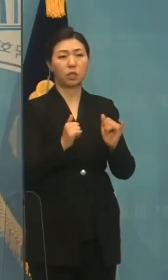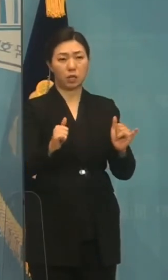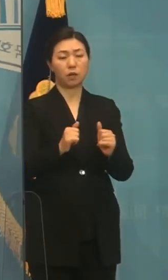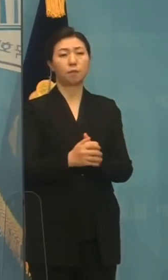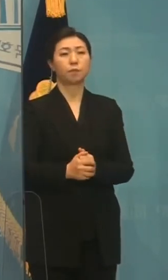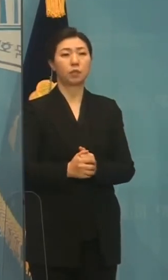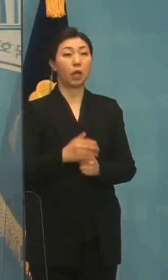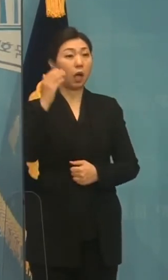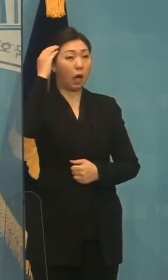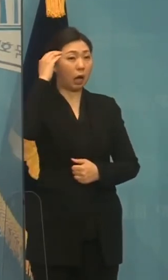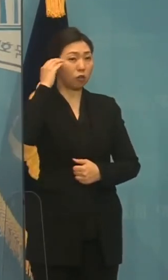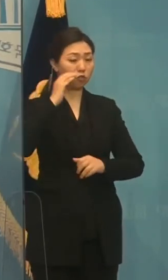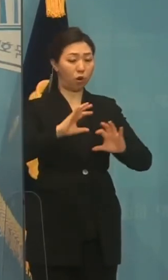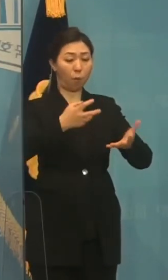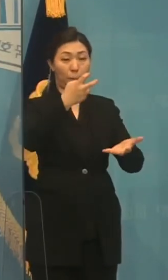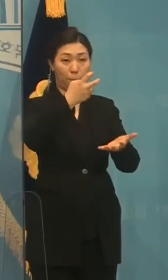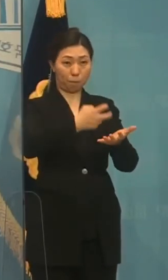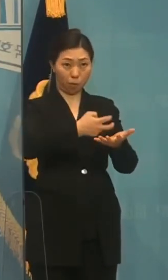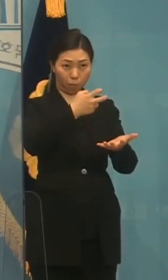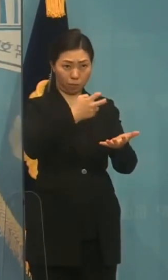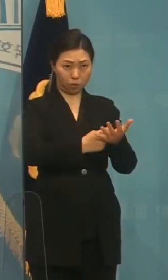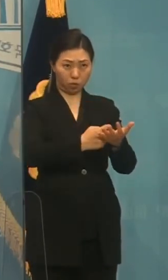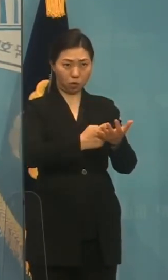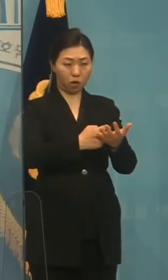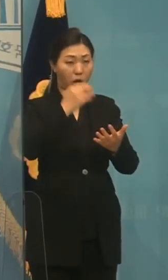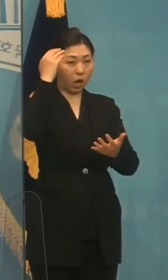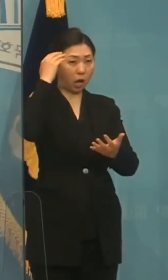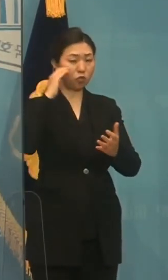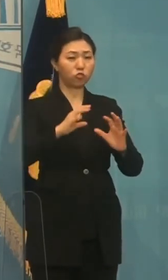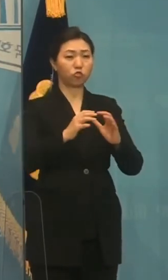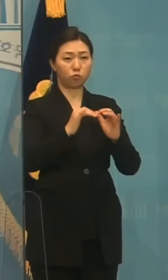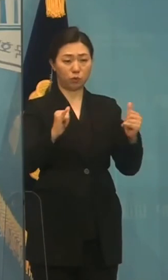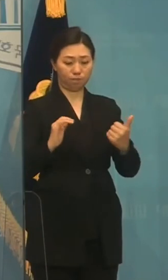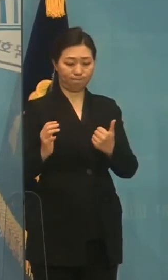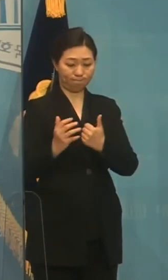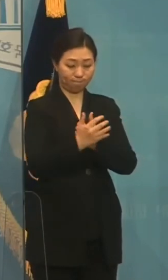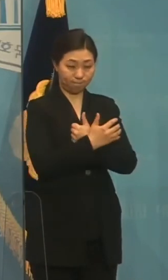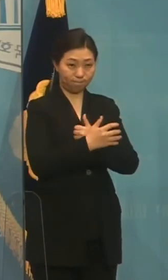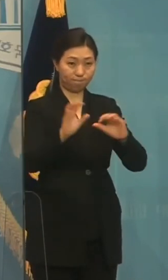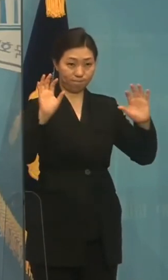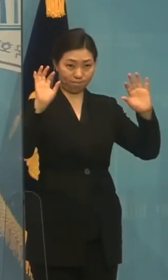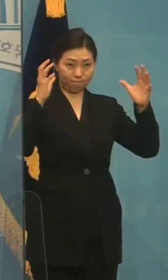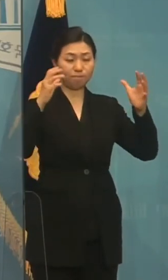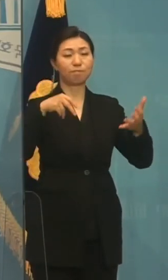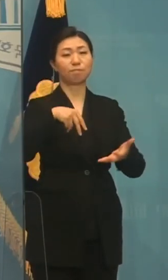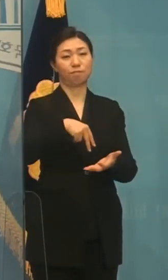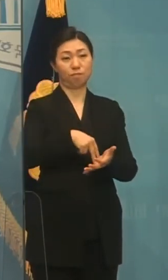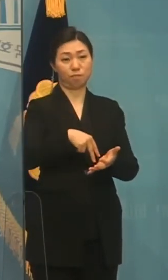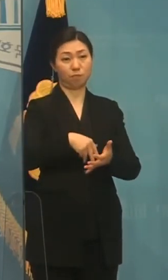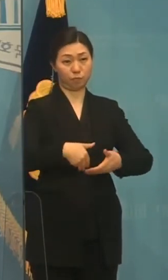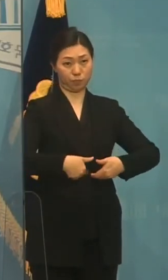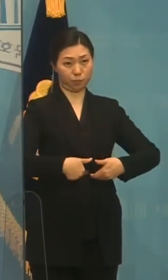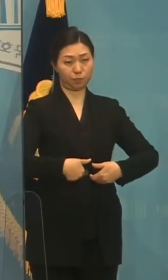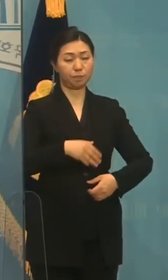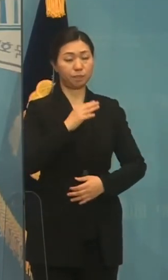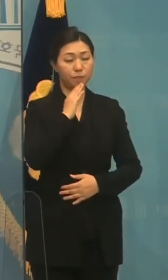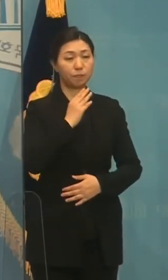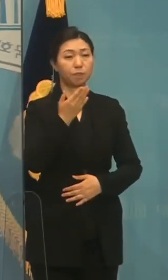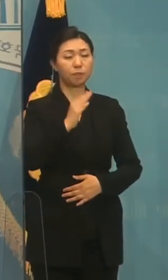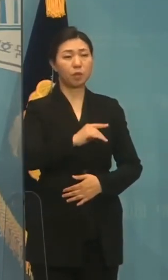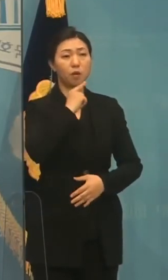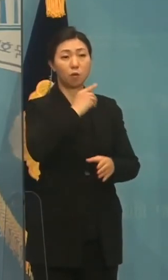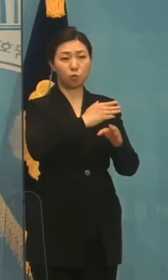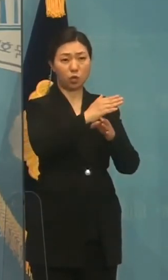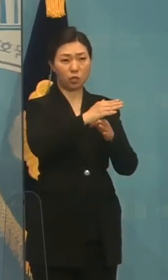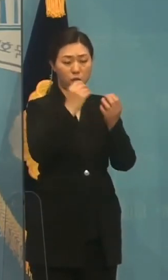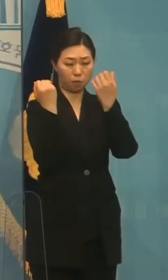우리나라의 헌법에 의해서 당연히 대한민국 국민으로 받아들이고 환영을 해야 하는데, 지금 북한에서